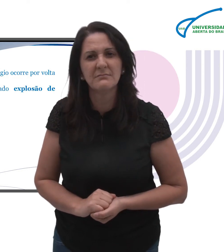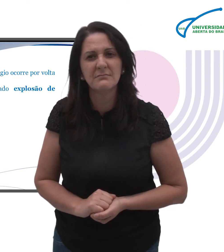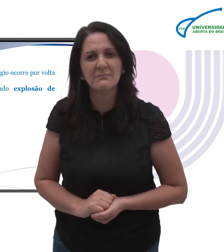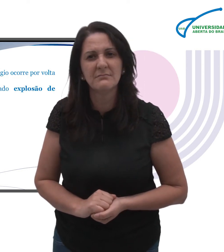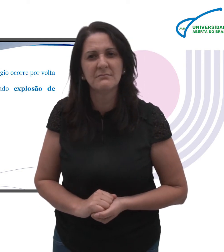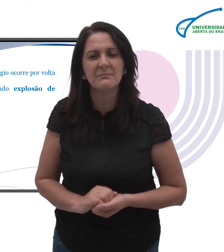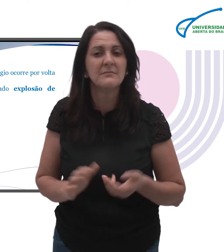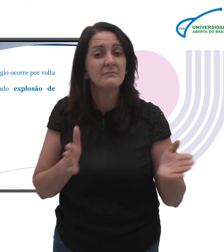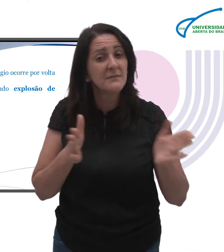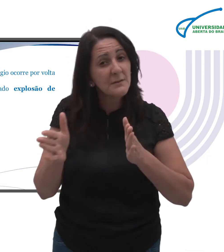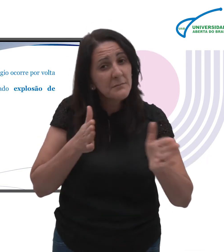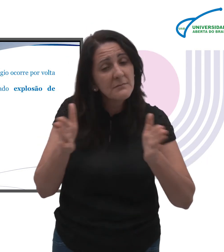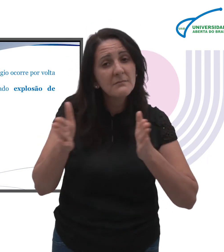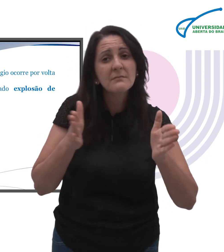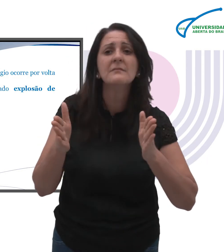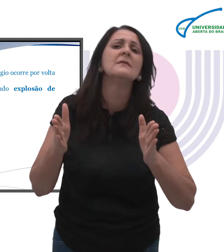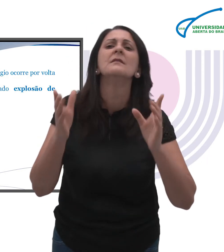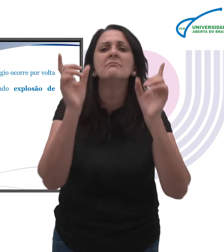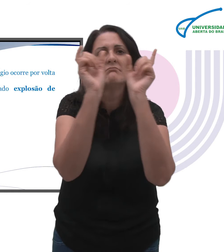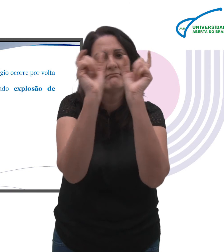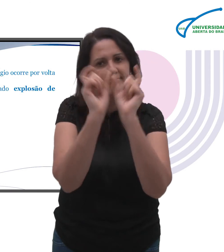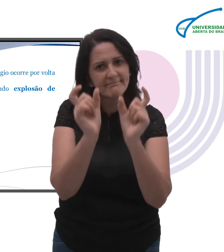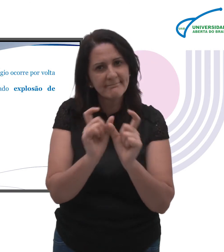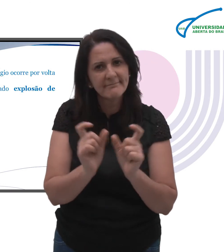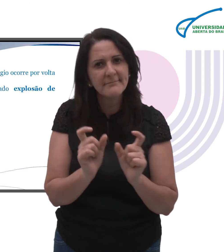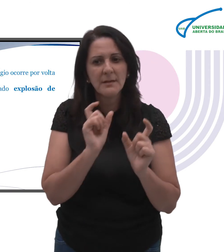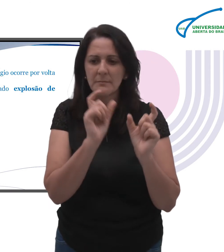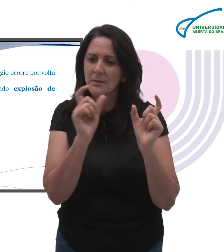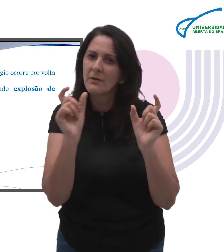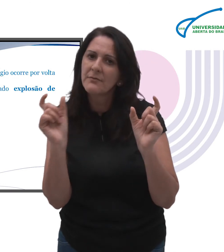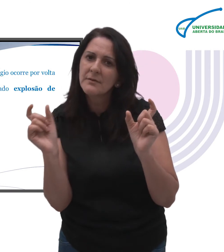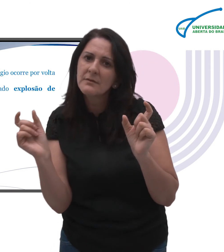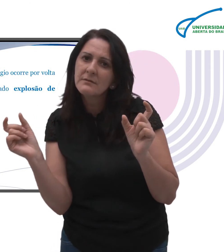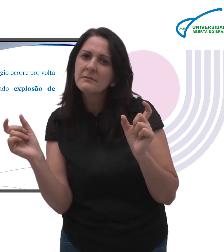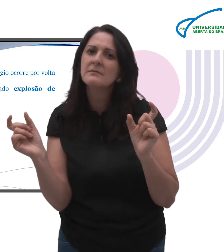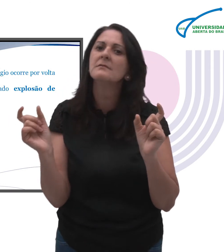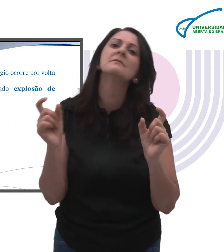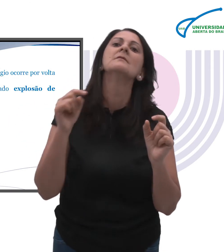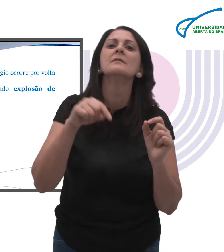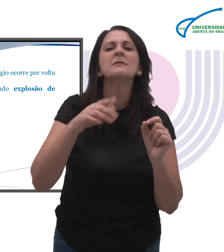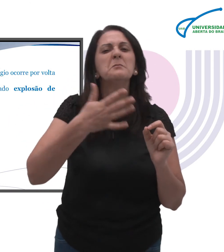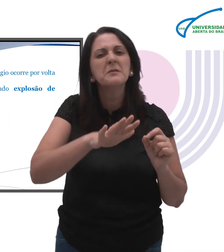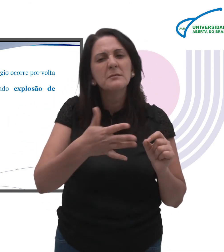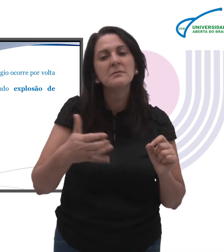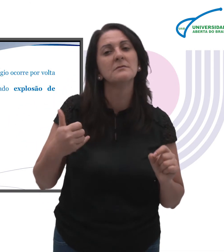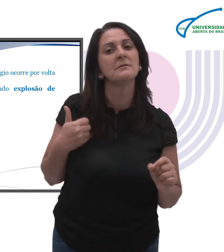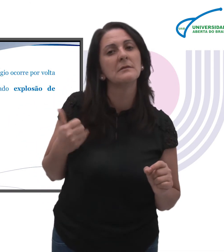Estágio das múltiplas combinações. Esse estágio ocorre por volta dos 2 anos e meio.